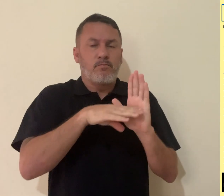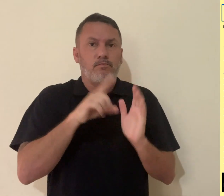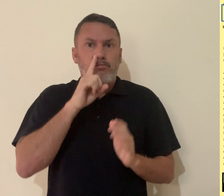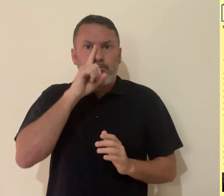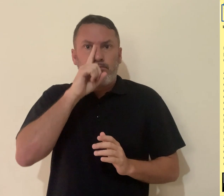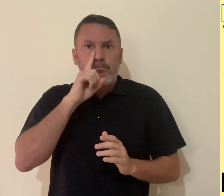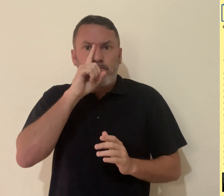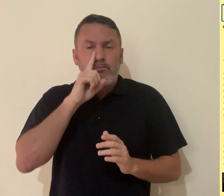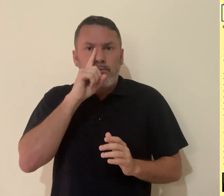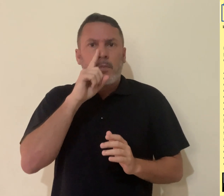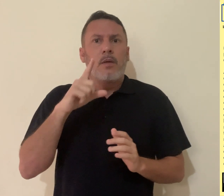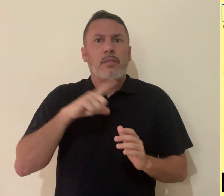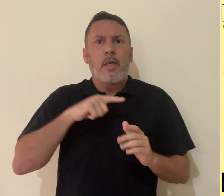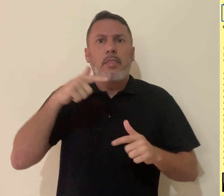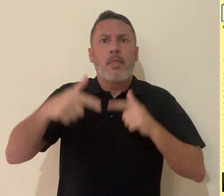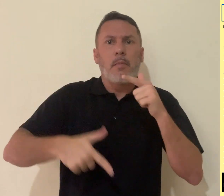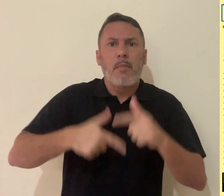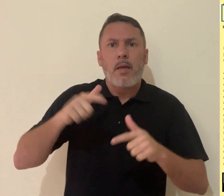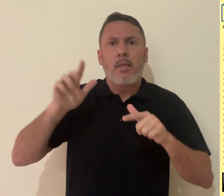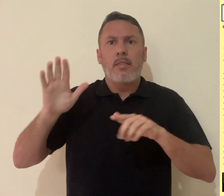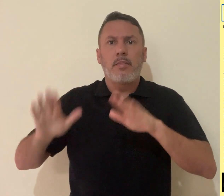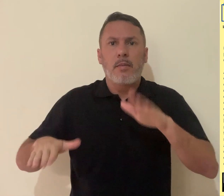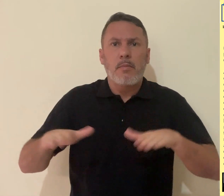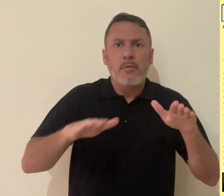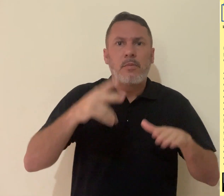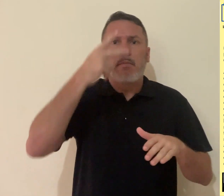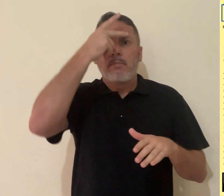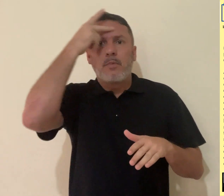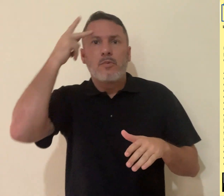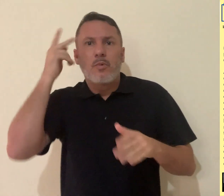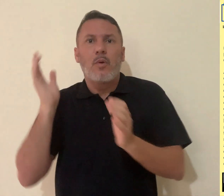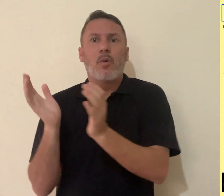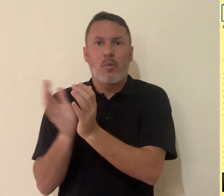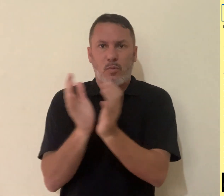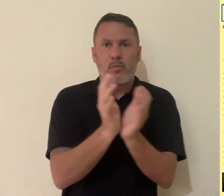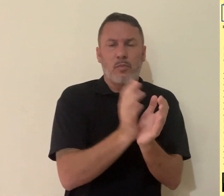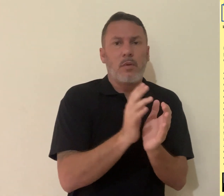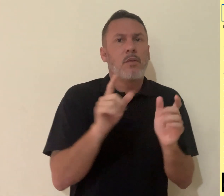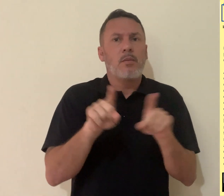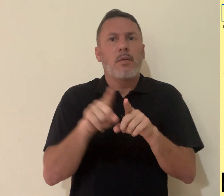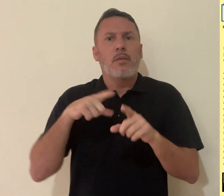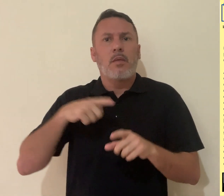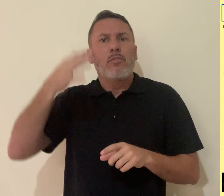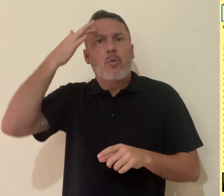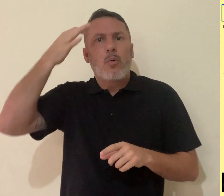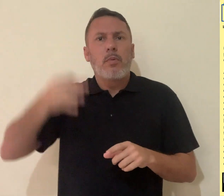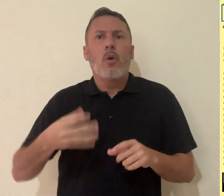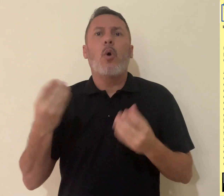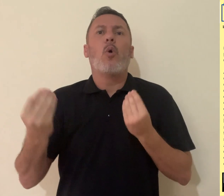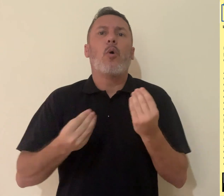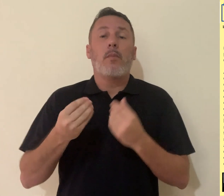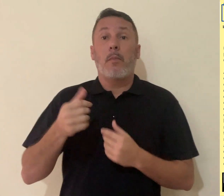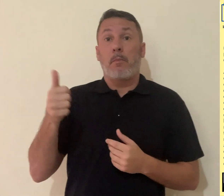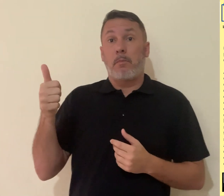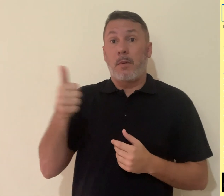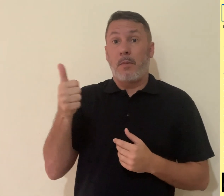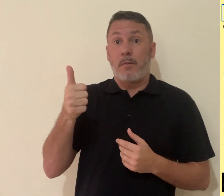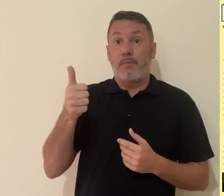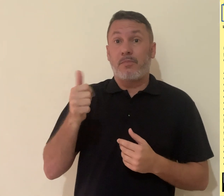considerando as funções desempenhadas pelos trabalhadores assim compreendidos primeiro risco muito alto de